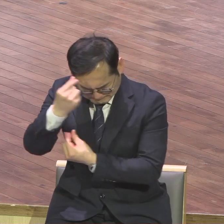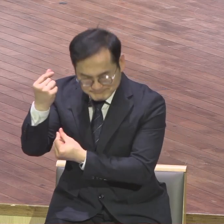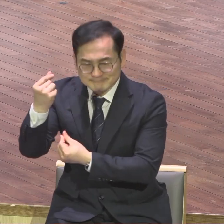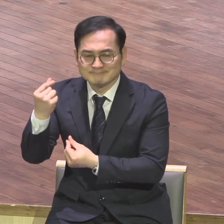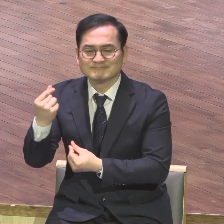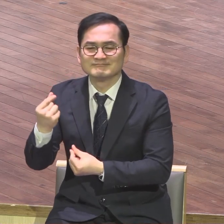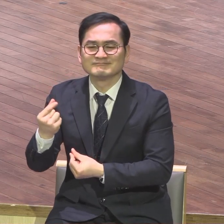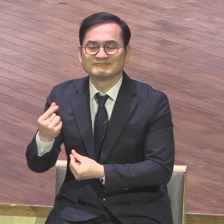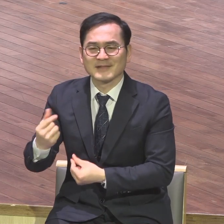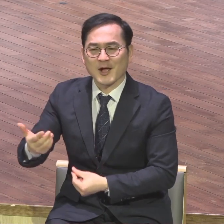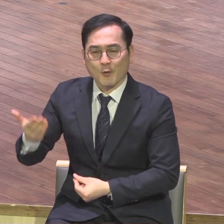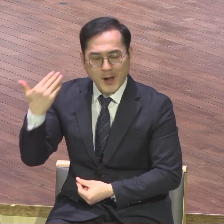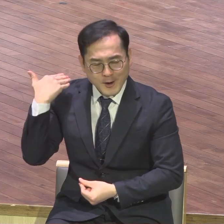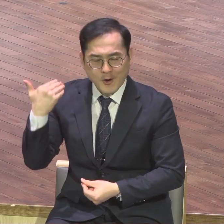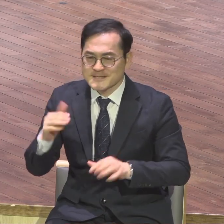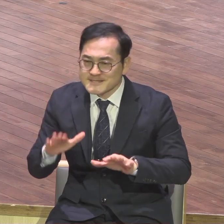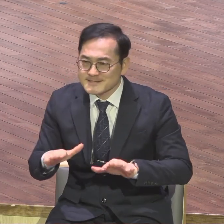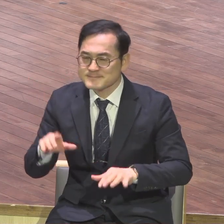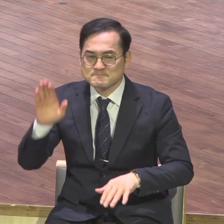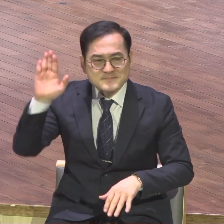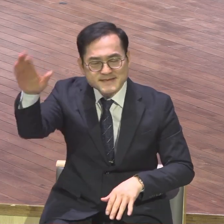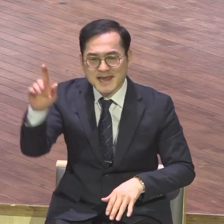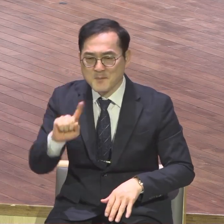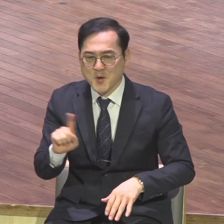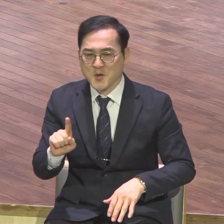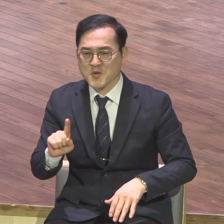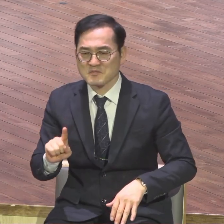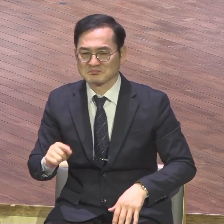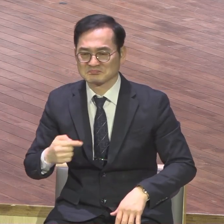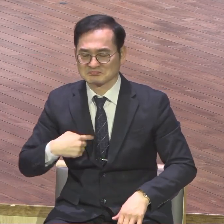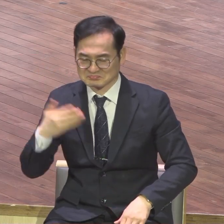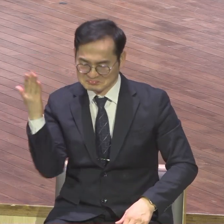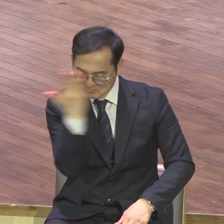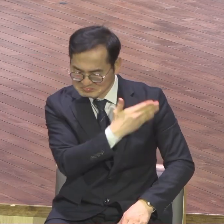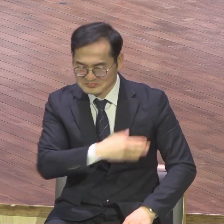내가 과거에 내가 현재 막 자기 자랑하지요.